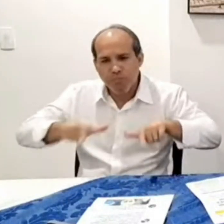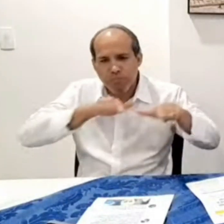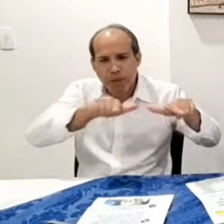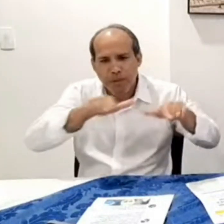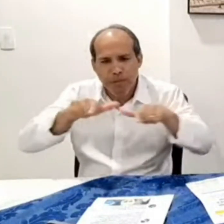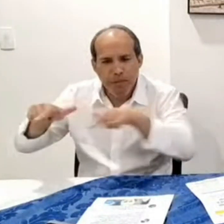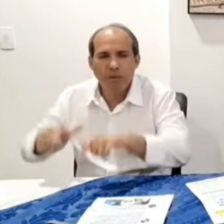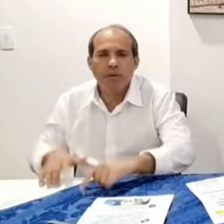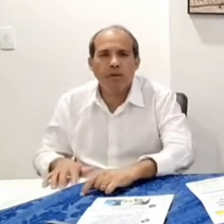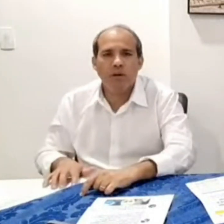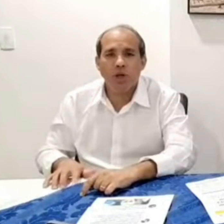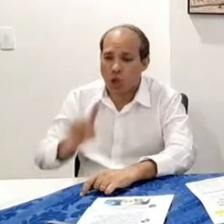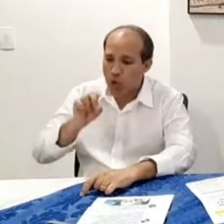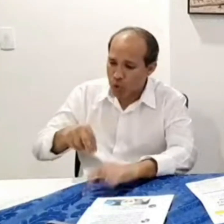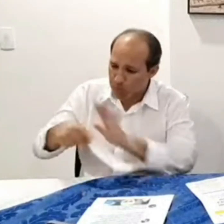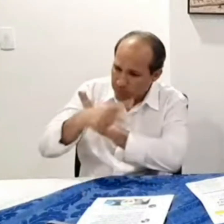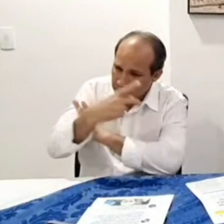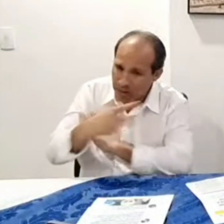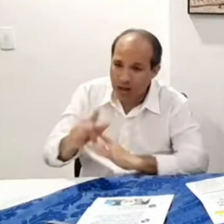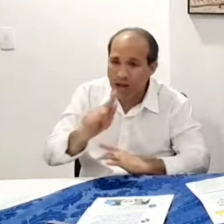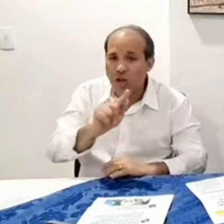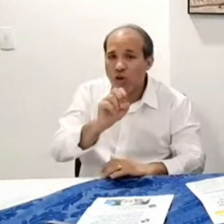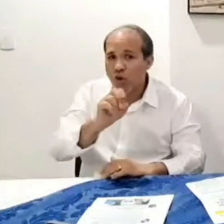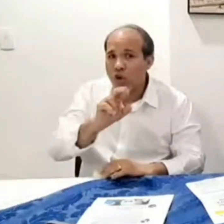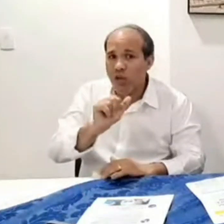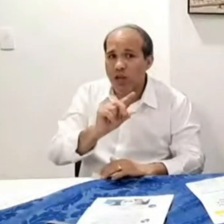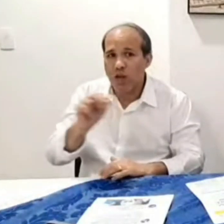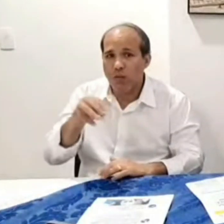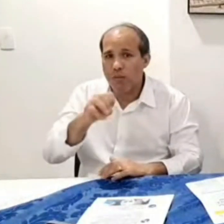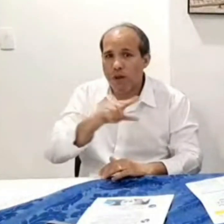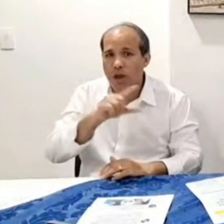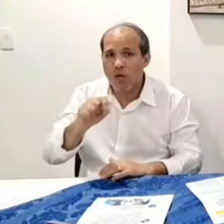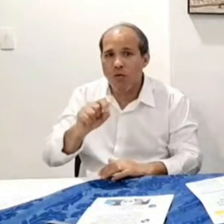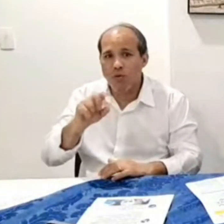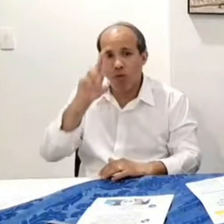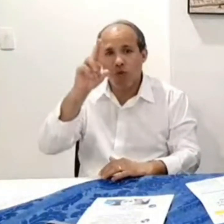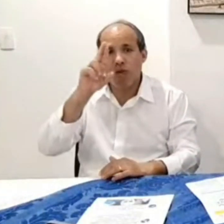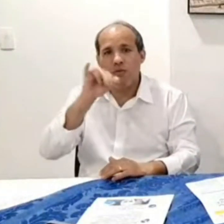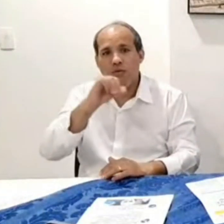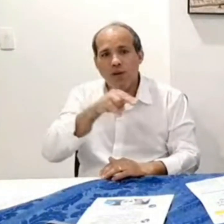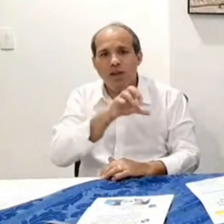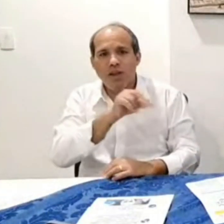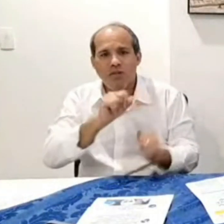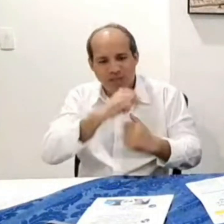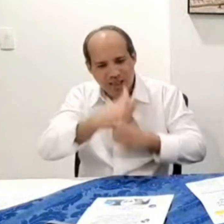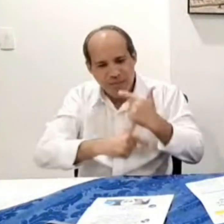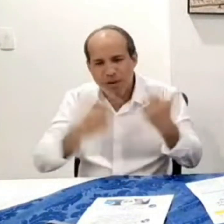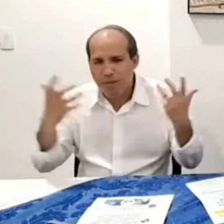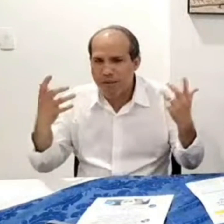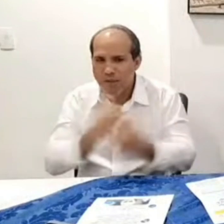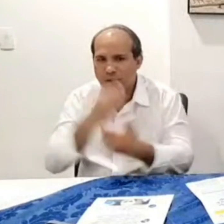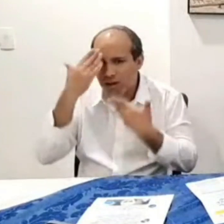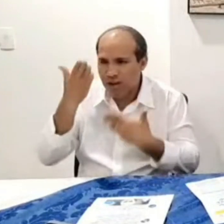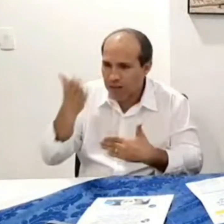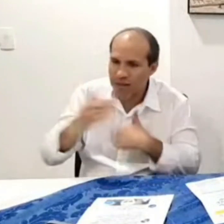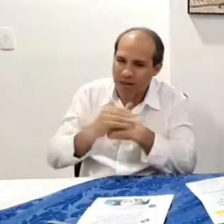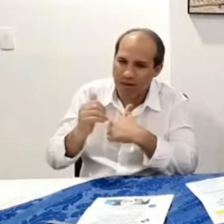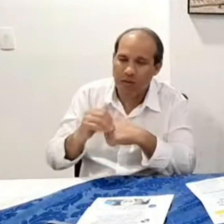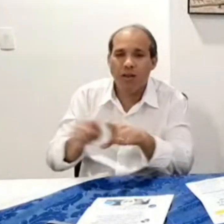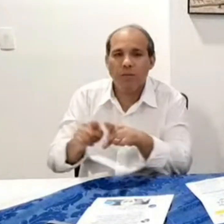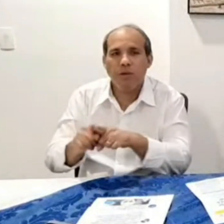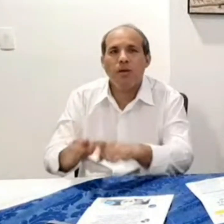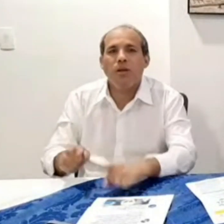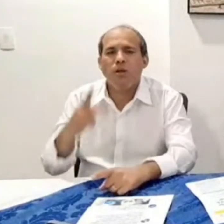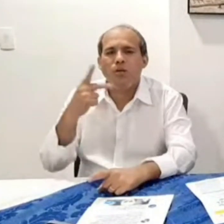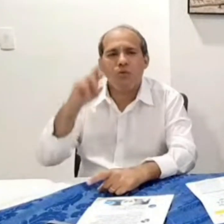Mello Filho, está na frente do INCRA, tem feito esse trabalho excepcional pelo Brasil, o qual agradeço e cumprimento a ele, bem como, obviamente, a sua